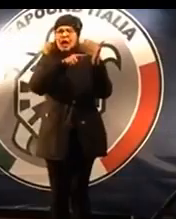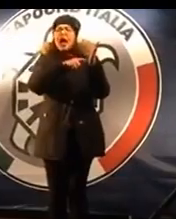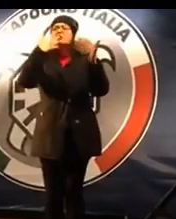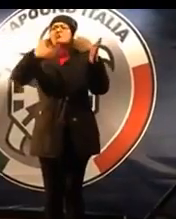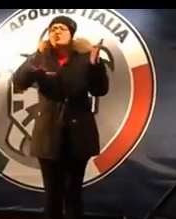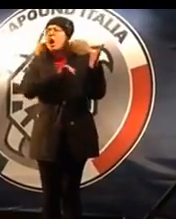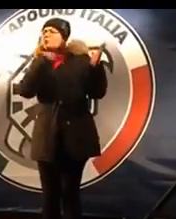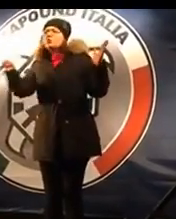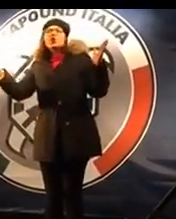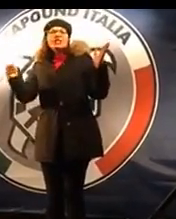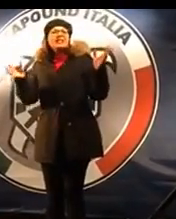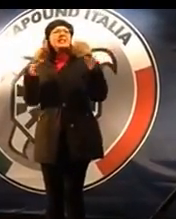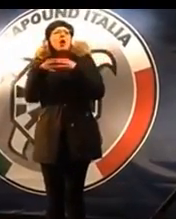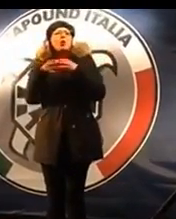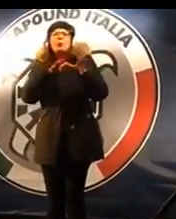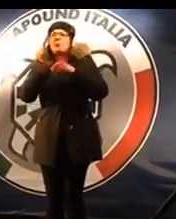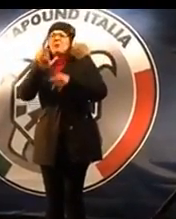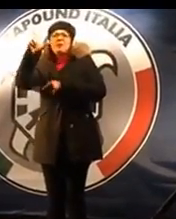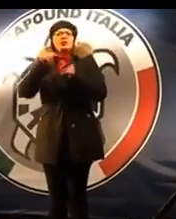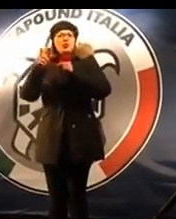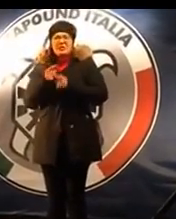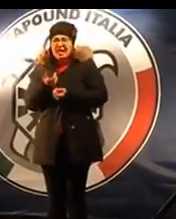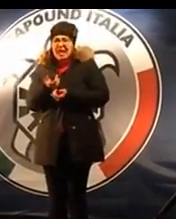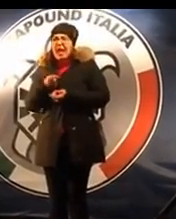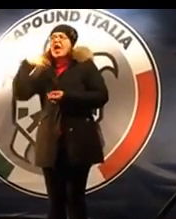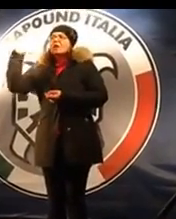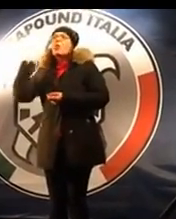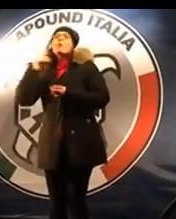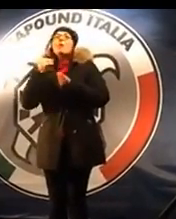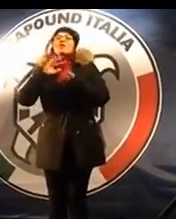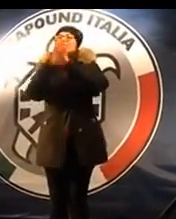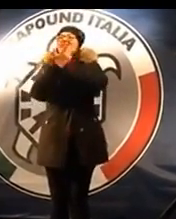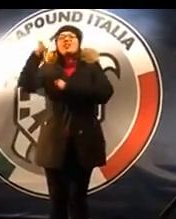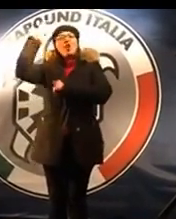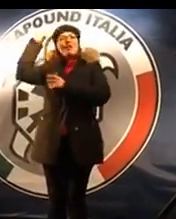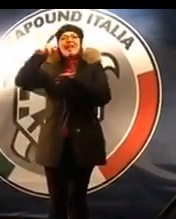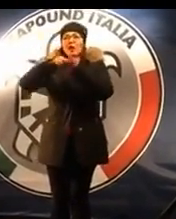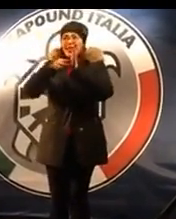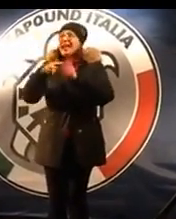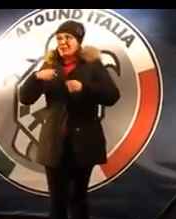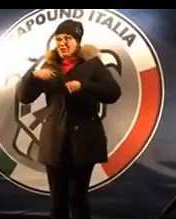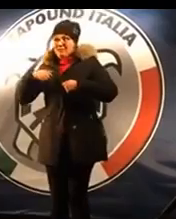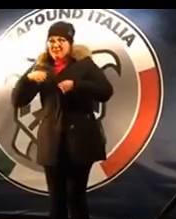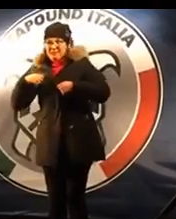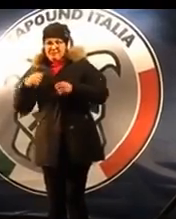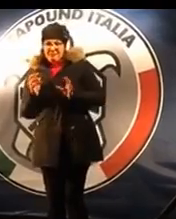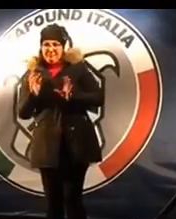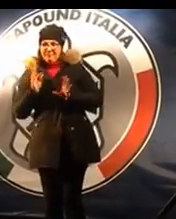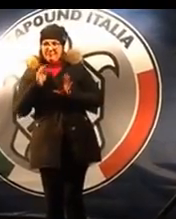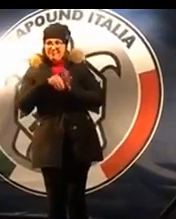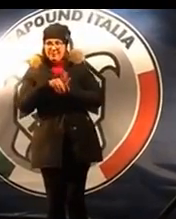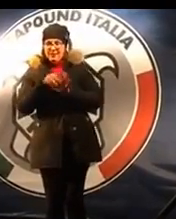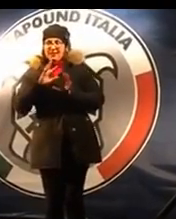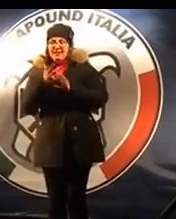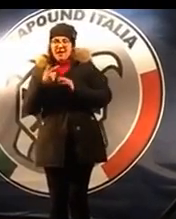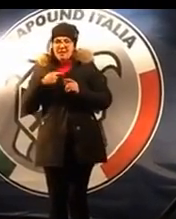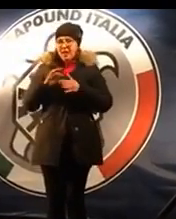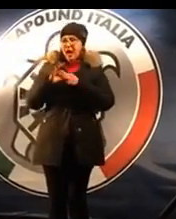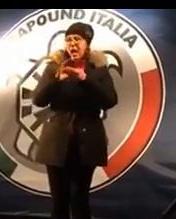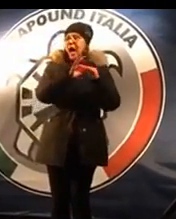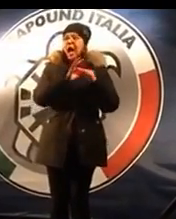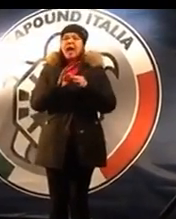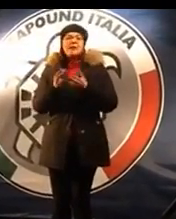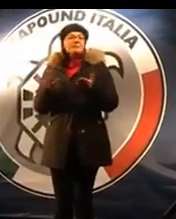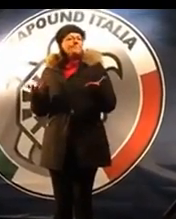governo tecnico, lo sappiamo benissimo. Ecco perché sono un grande rischio per questa nazione.